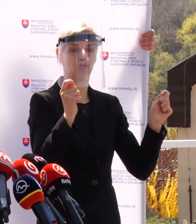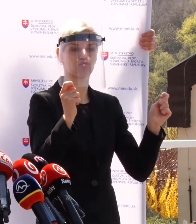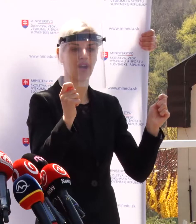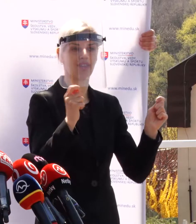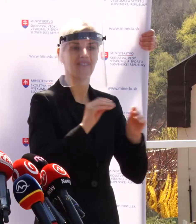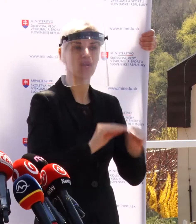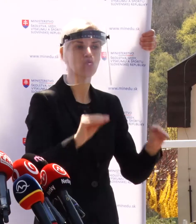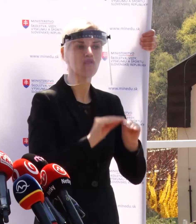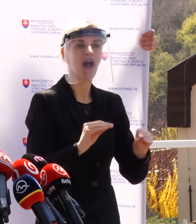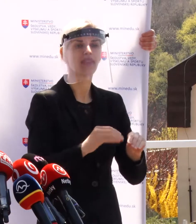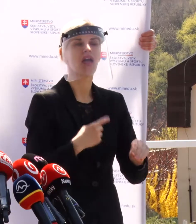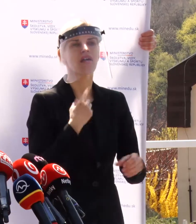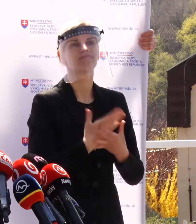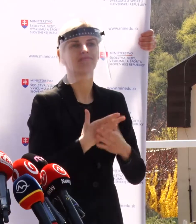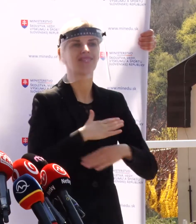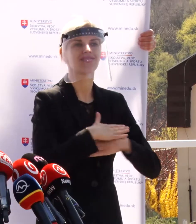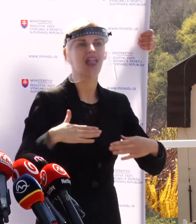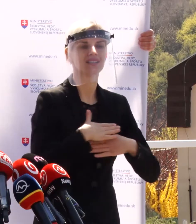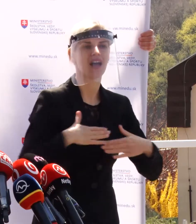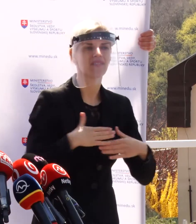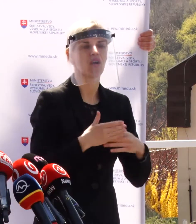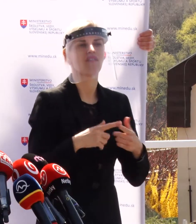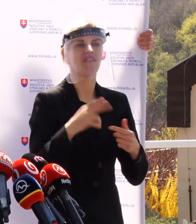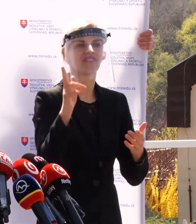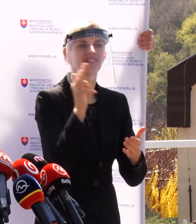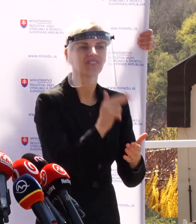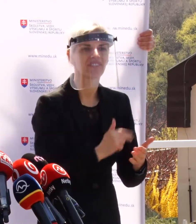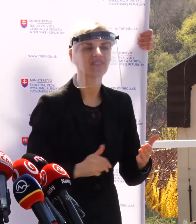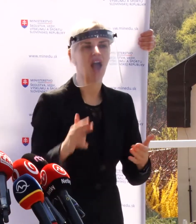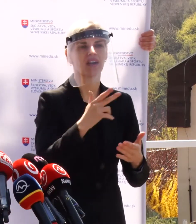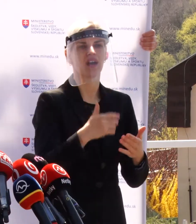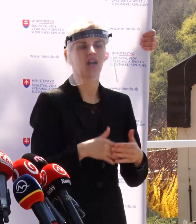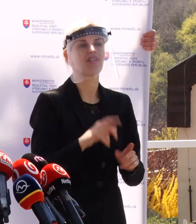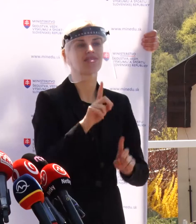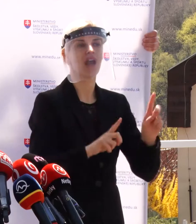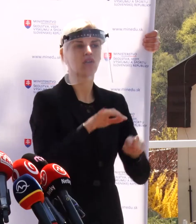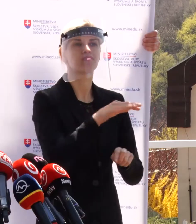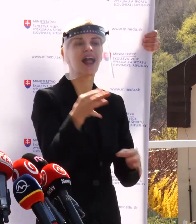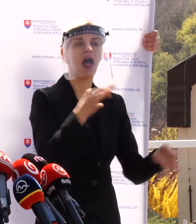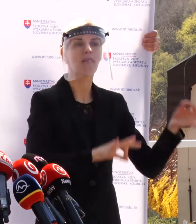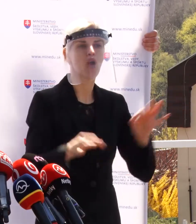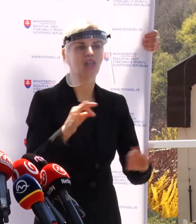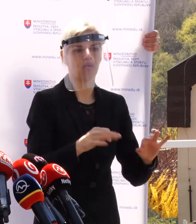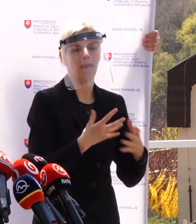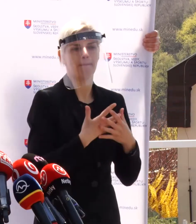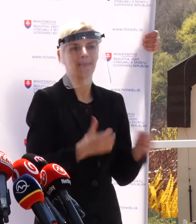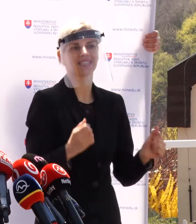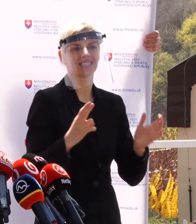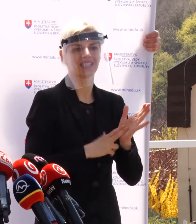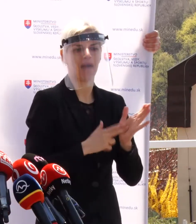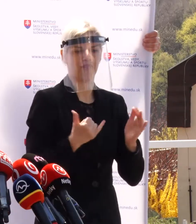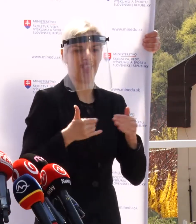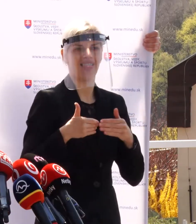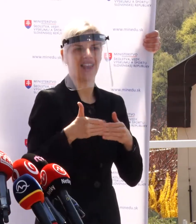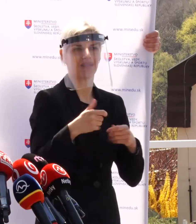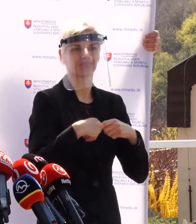ciele predmetu. Sú to napríklad telesná výchova, výtvarná výchova, pri niektorých školách aj laboratórne cvičenia. V týchto prípadoch